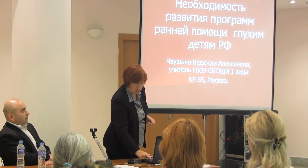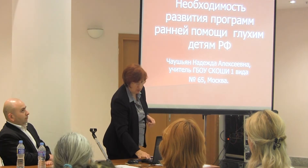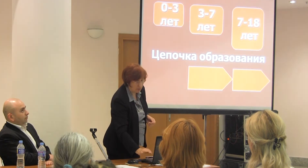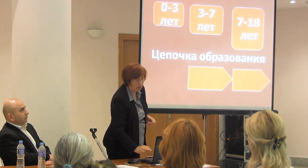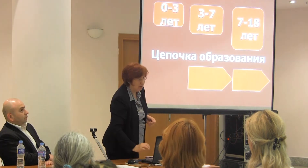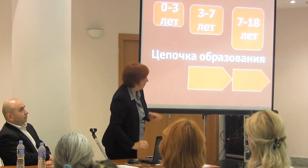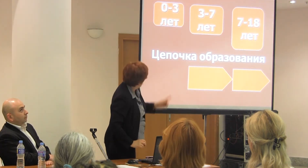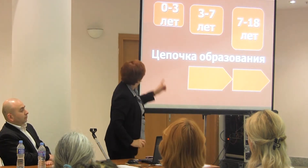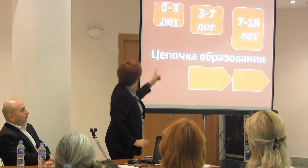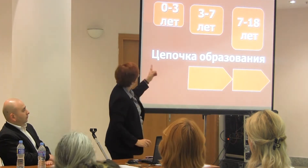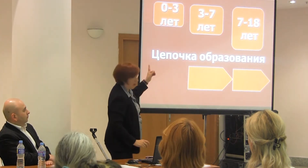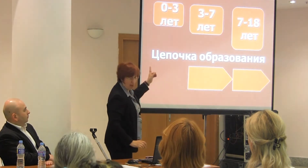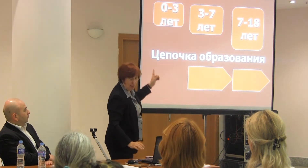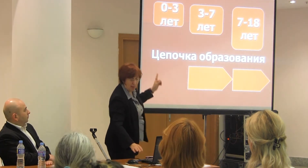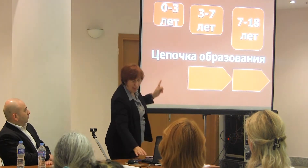лет.